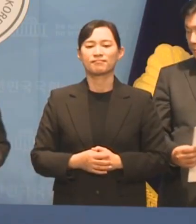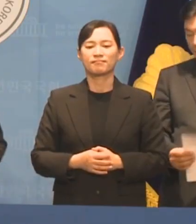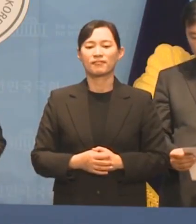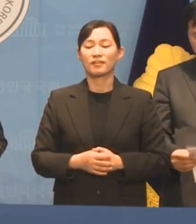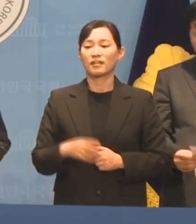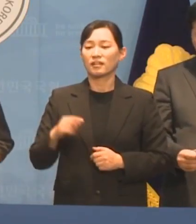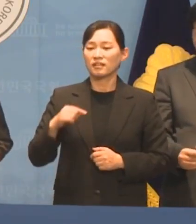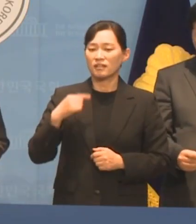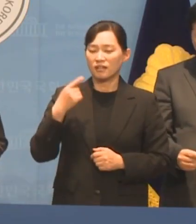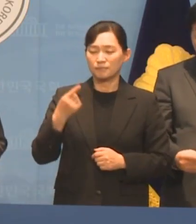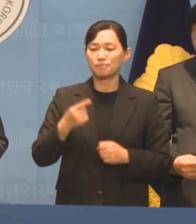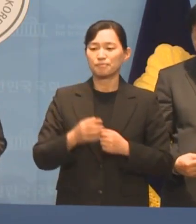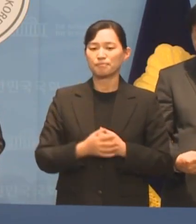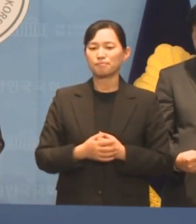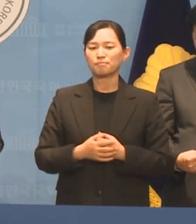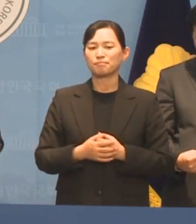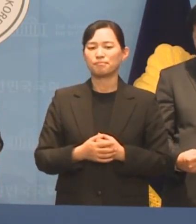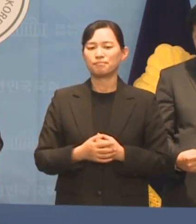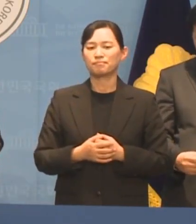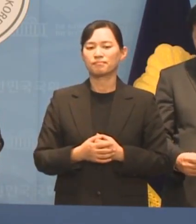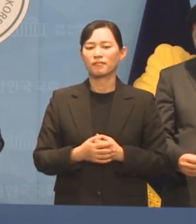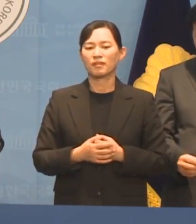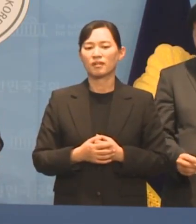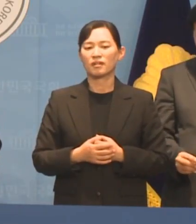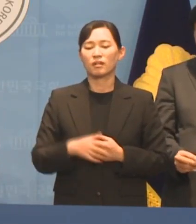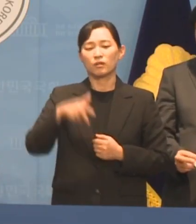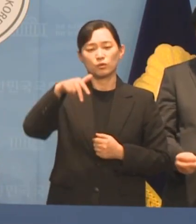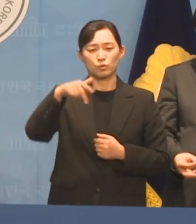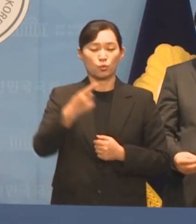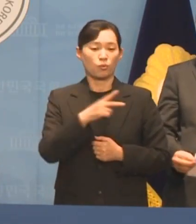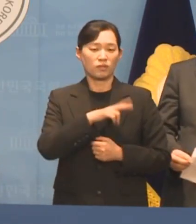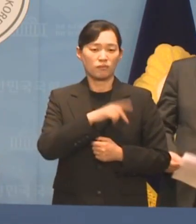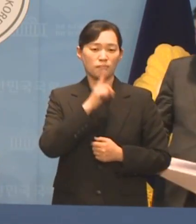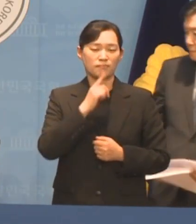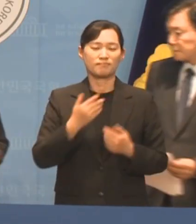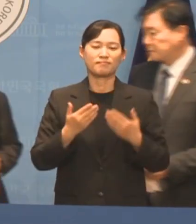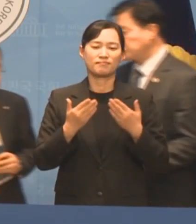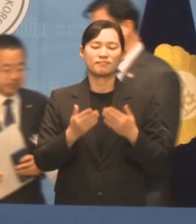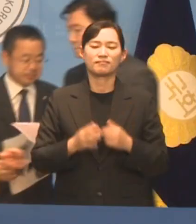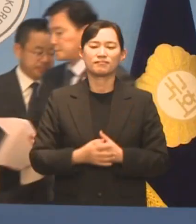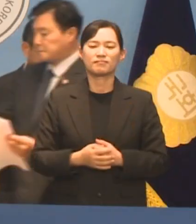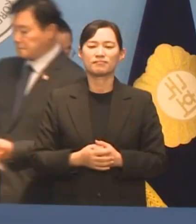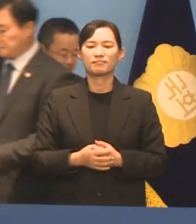네, 다음은 국회 문체위 조계원 의원의 말씀 청해 듣도록 하겠습니다.